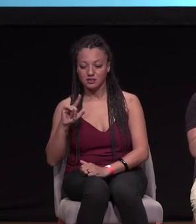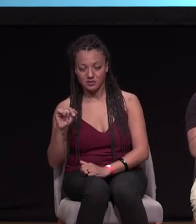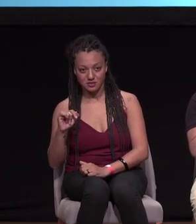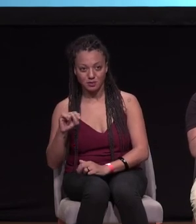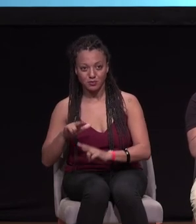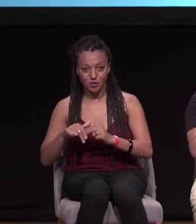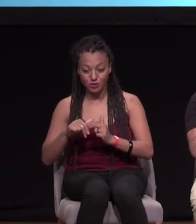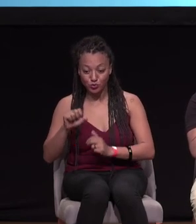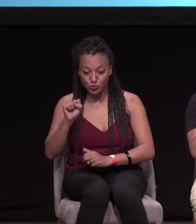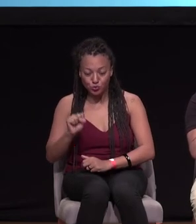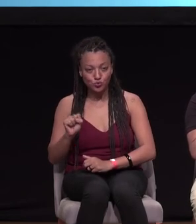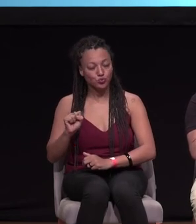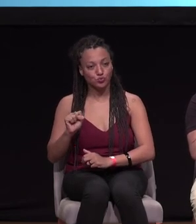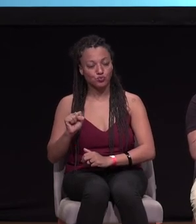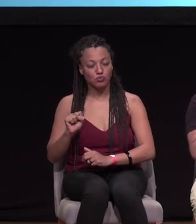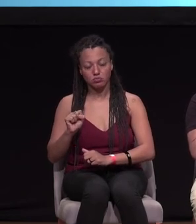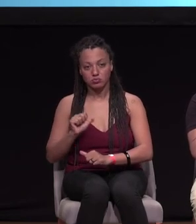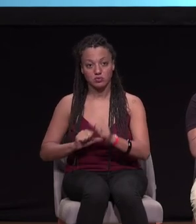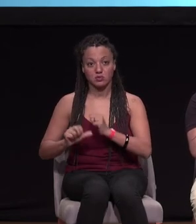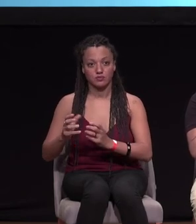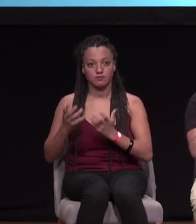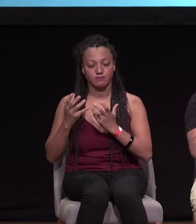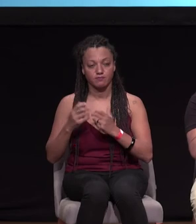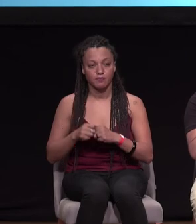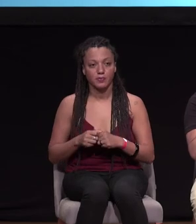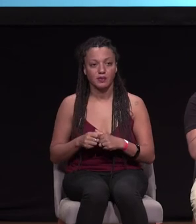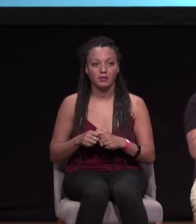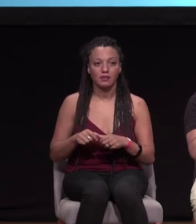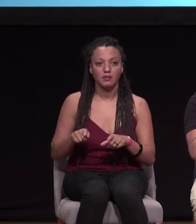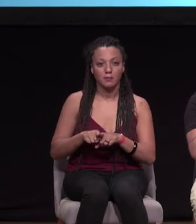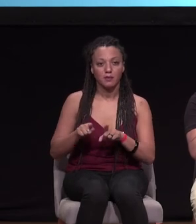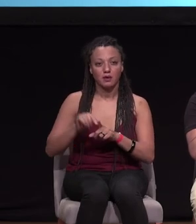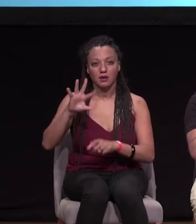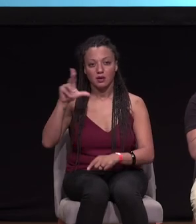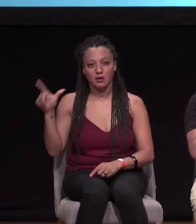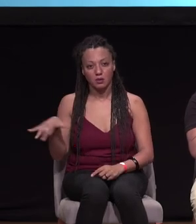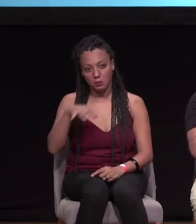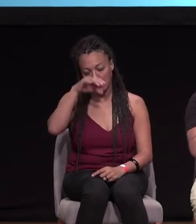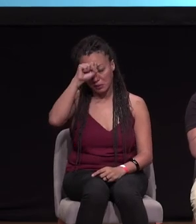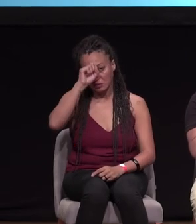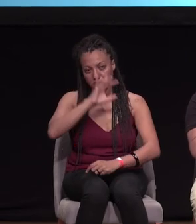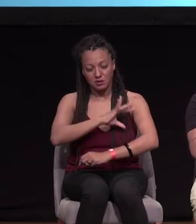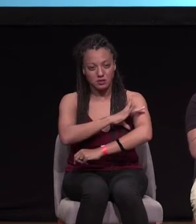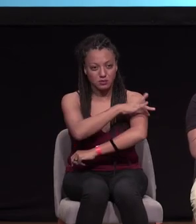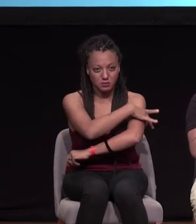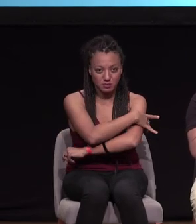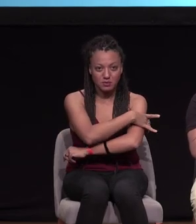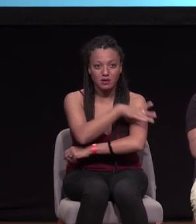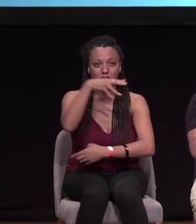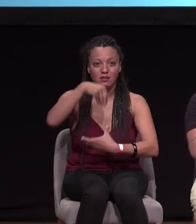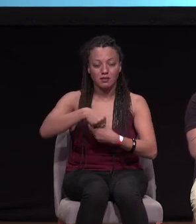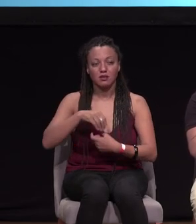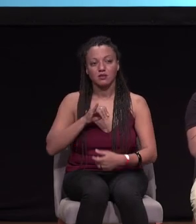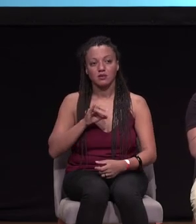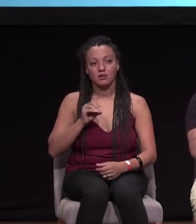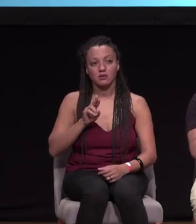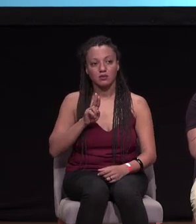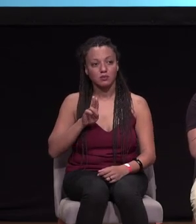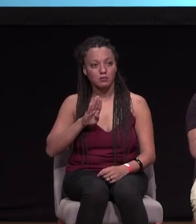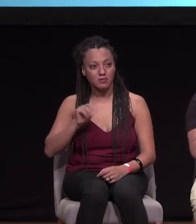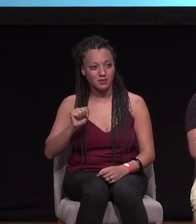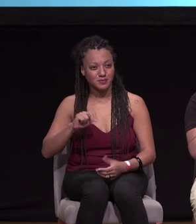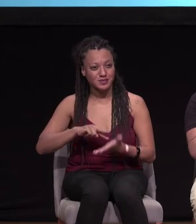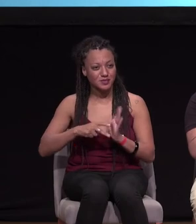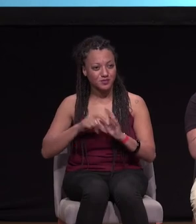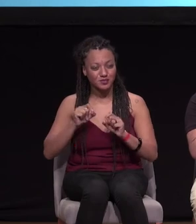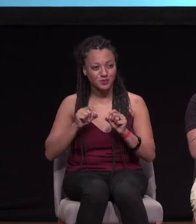ea nova de aço por exemplo como a umbanda ou candomblé exportado é dentro da matriz oruba então ficou